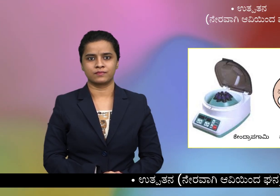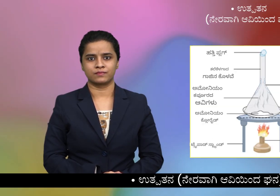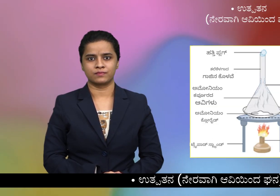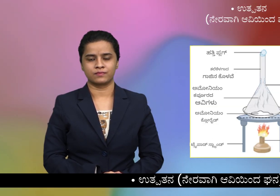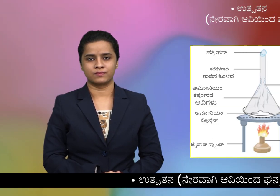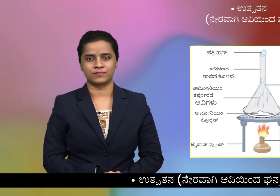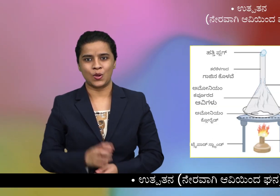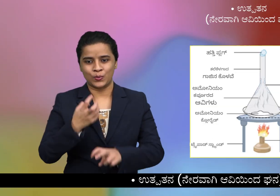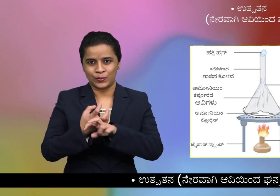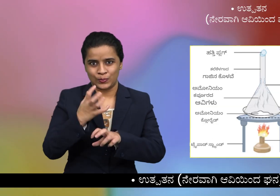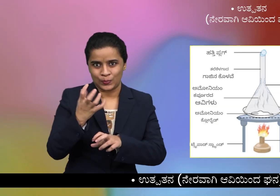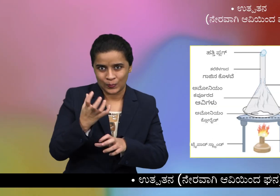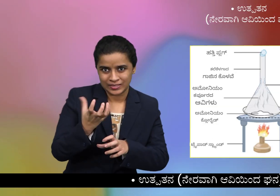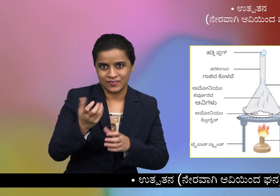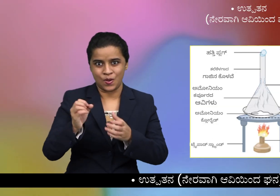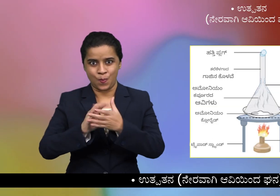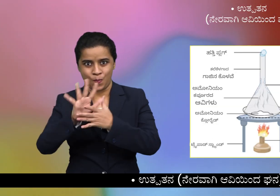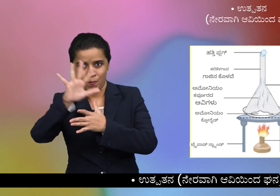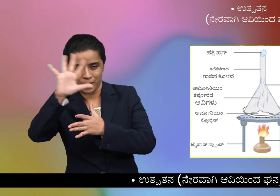ಉತ್ಪನ್ನತ, ನೇರವಾಗಿ ಆವಿಯಿಂದ ಘನ,